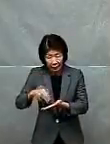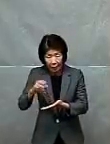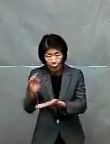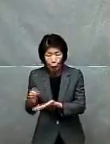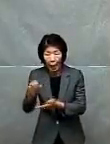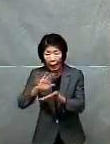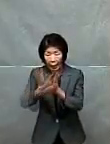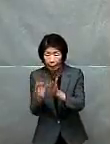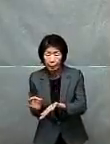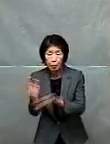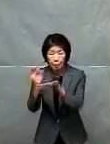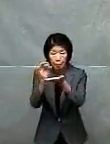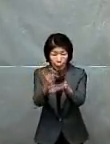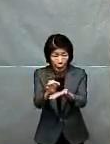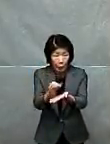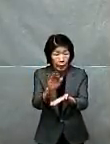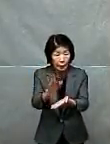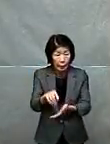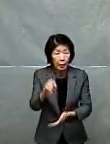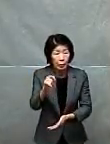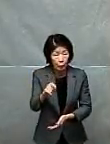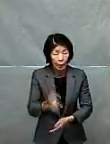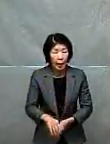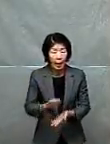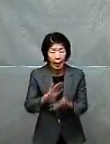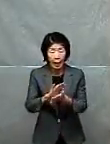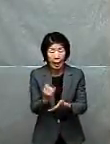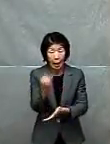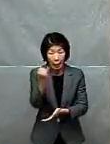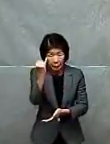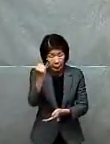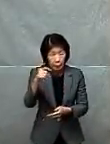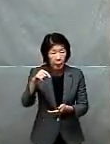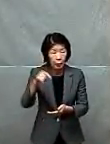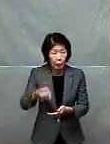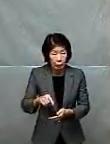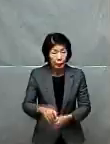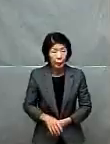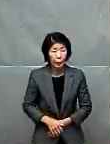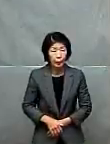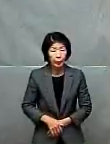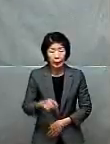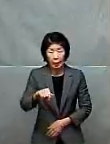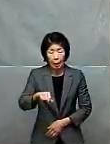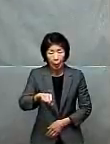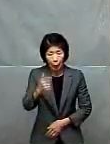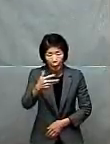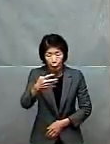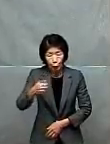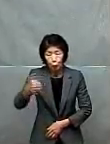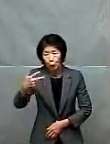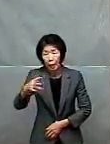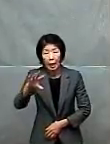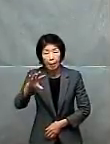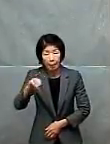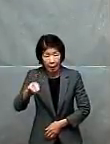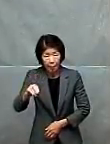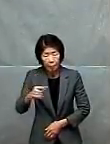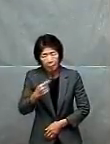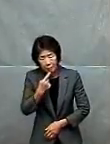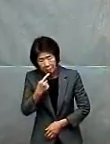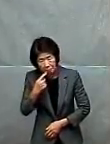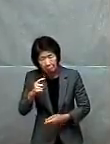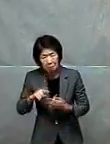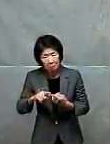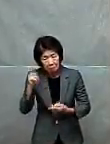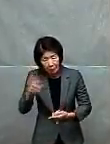えを示したわけですけども、 はい、 まあ、知事としてはこの、まあ、547万円も、まあ、不明なお金